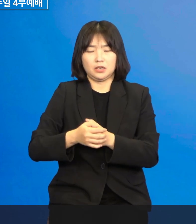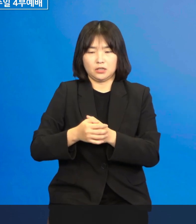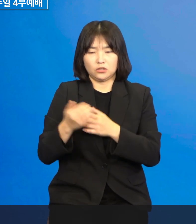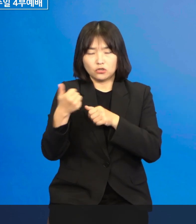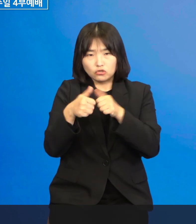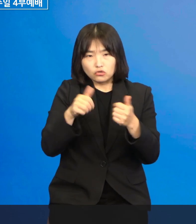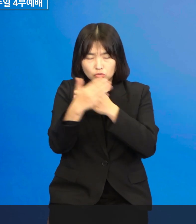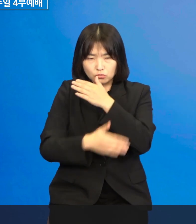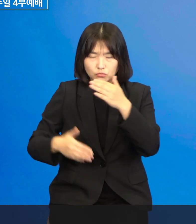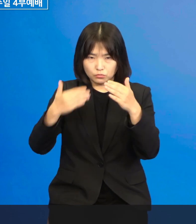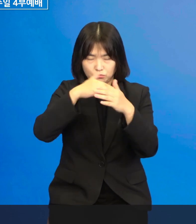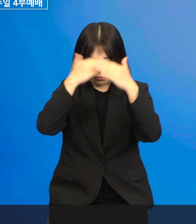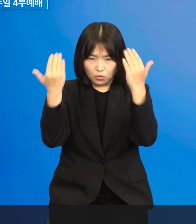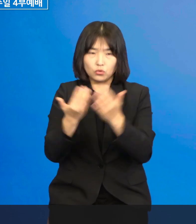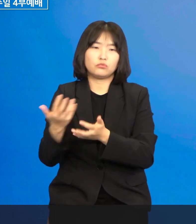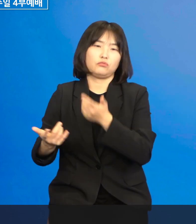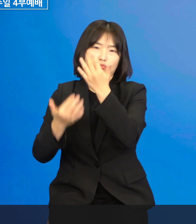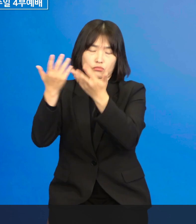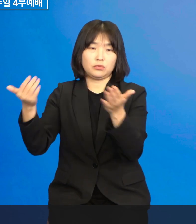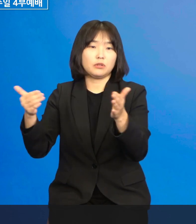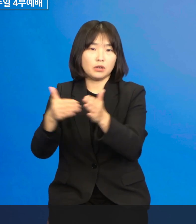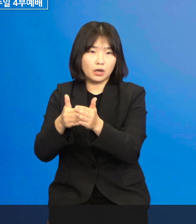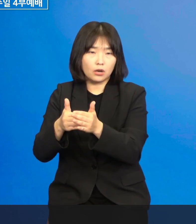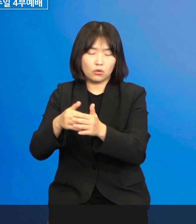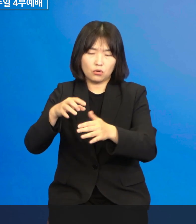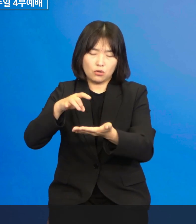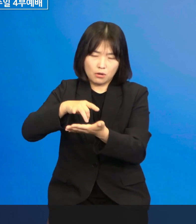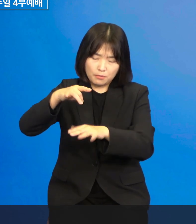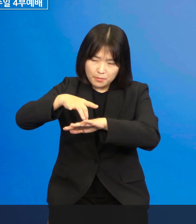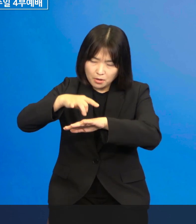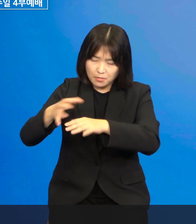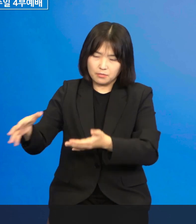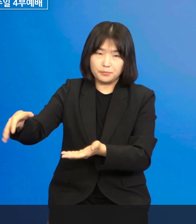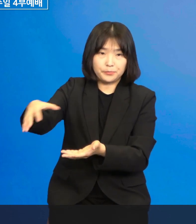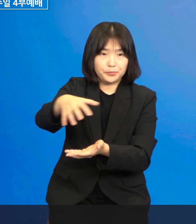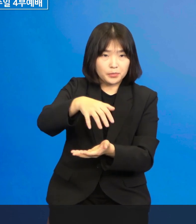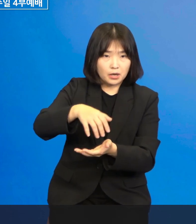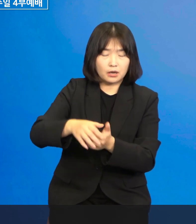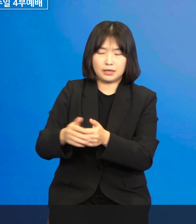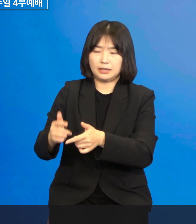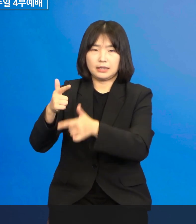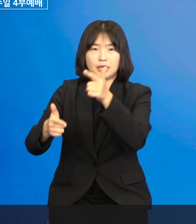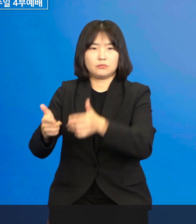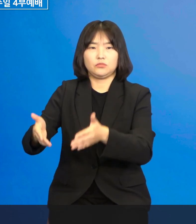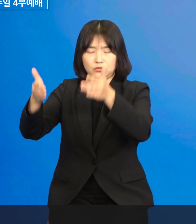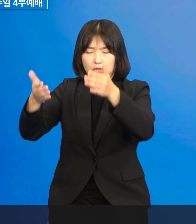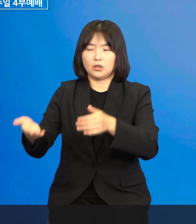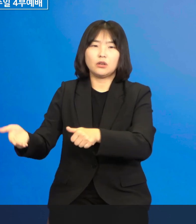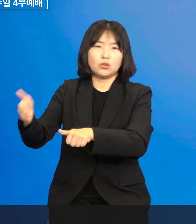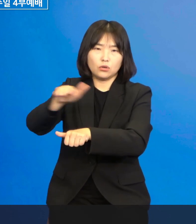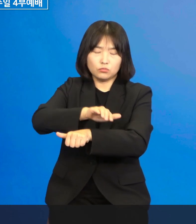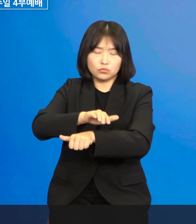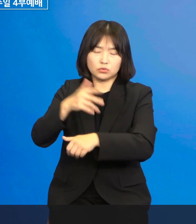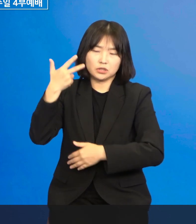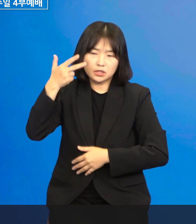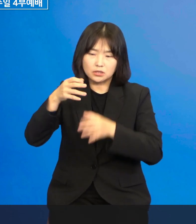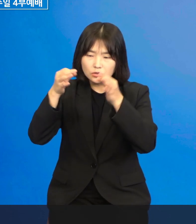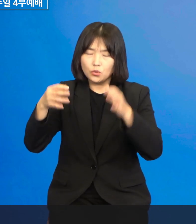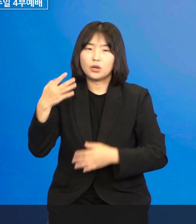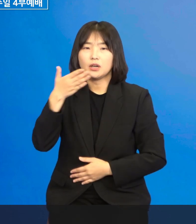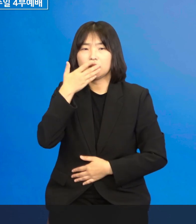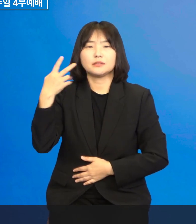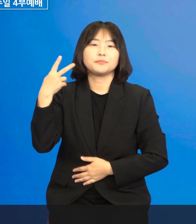모두 거기에서 화장하고 그들의 뼈를 거두어다가 야베스에 있는 에셀나무 아래에 묻고 이레